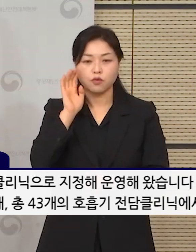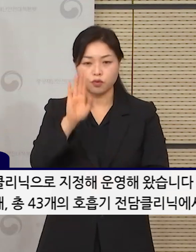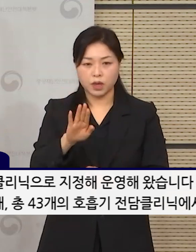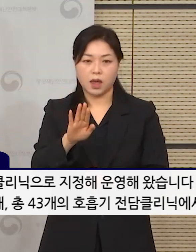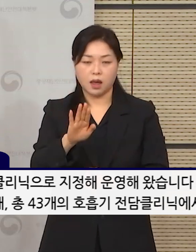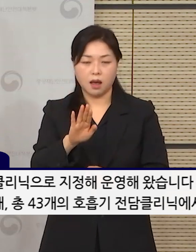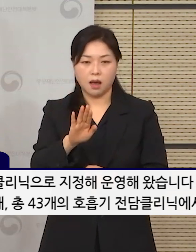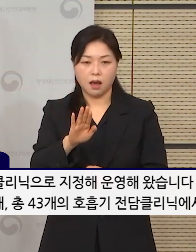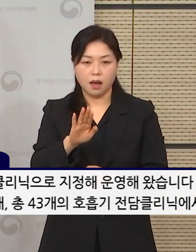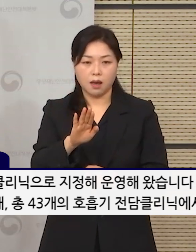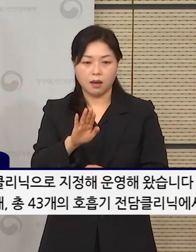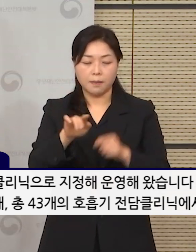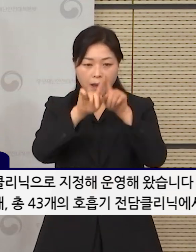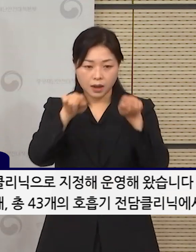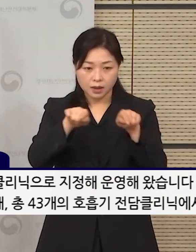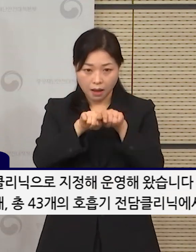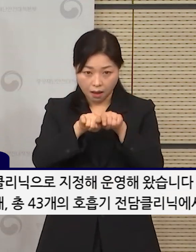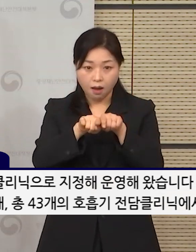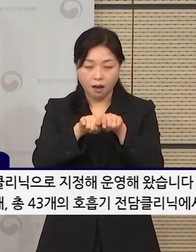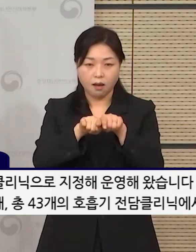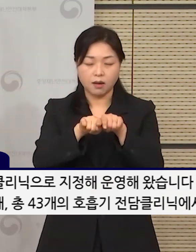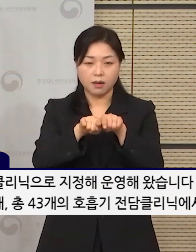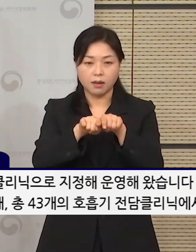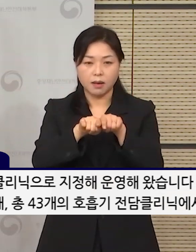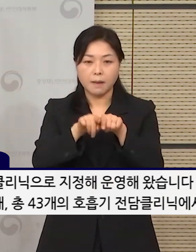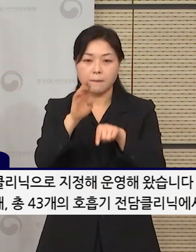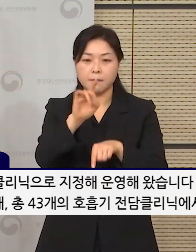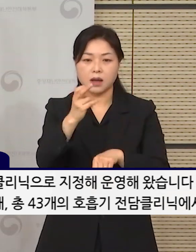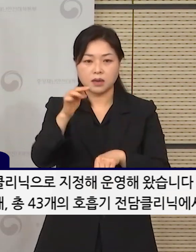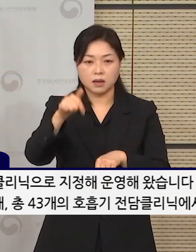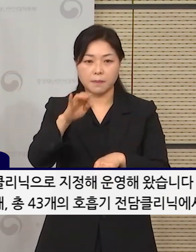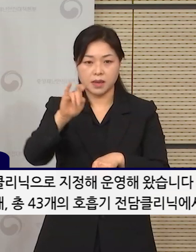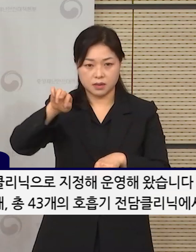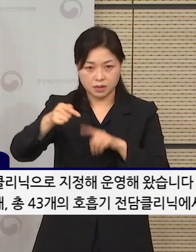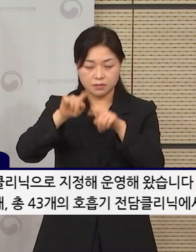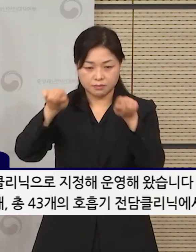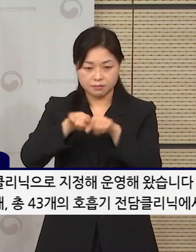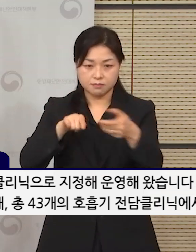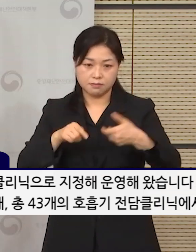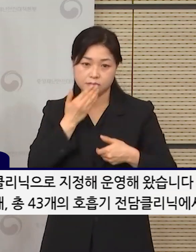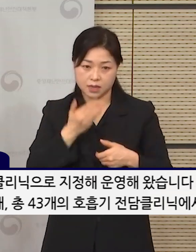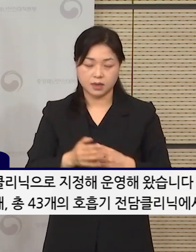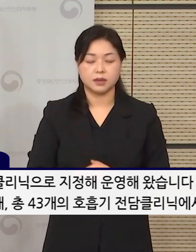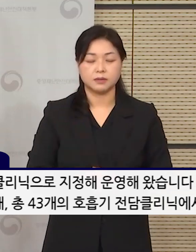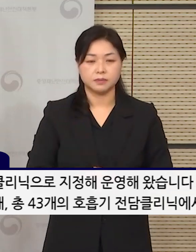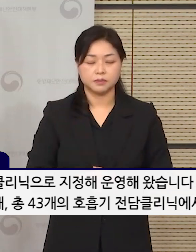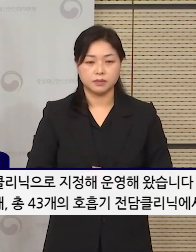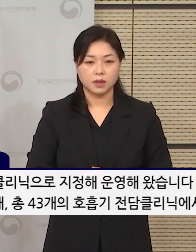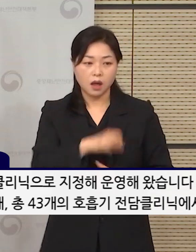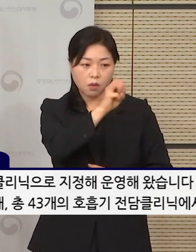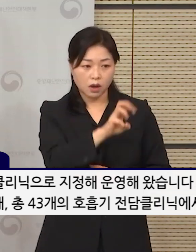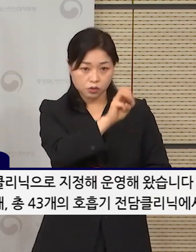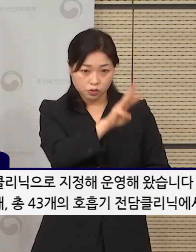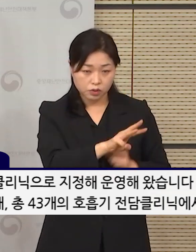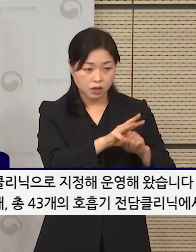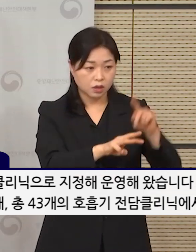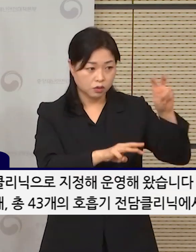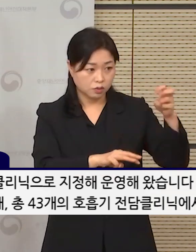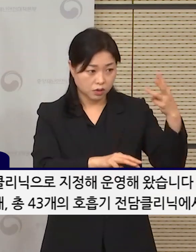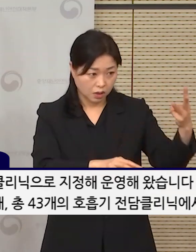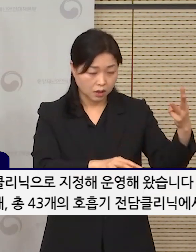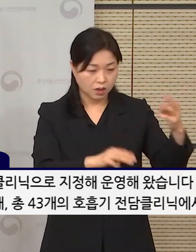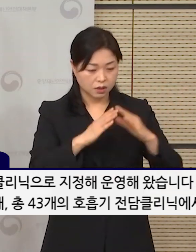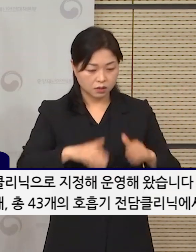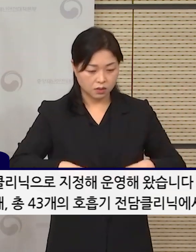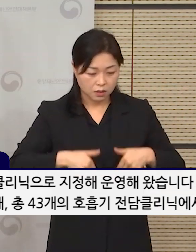위해 동네 의료기관을 호흡기 전담 클리닉으로 지정해 운영해 왔습니다. 광주에 23개, 전남에